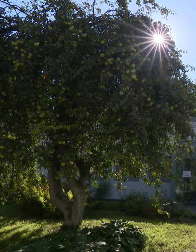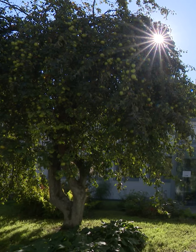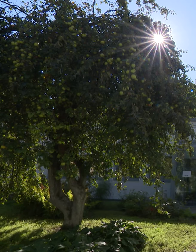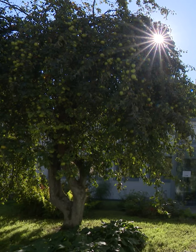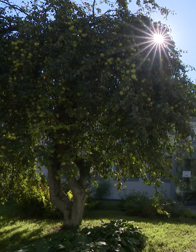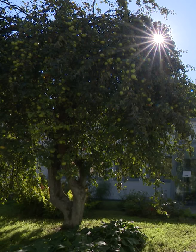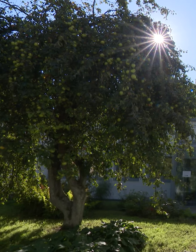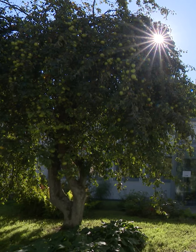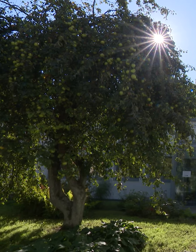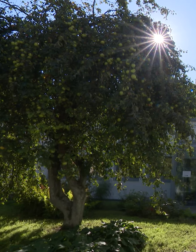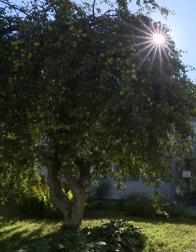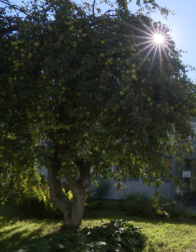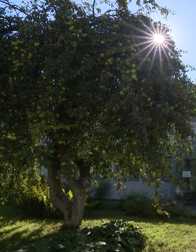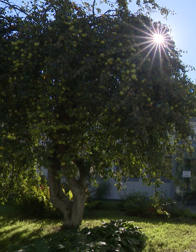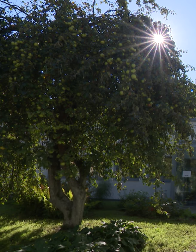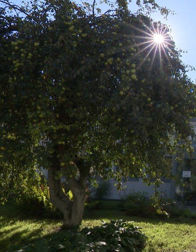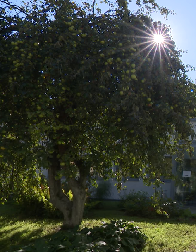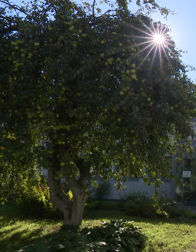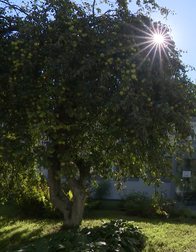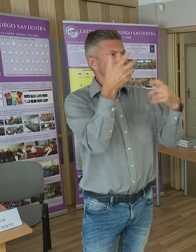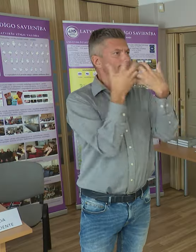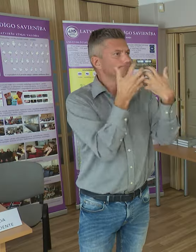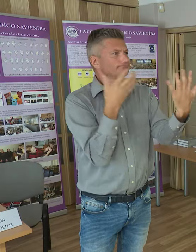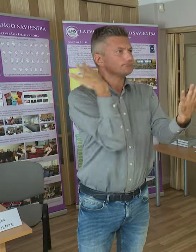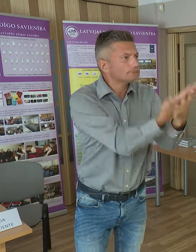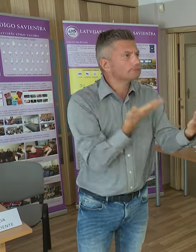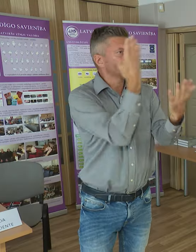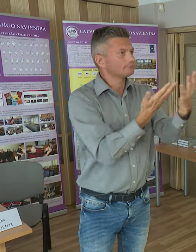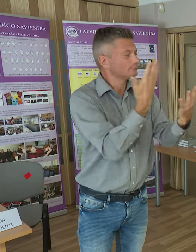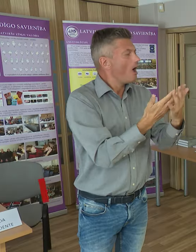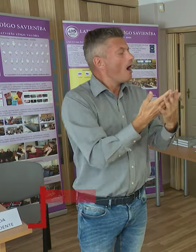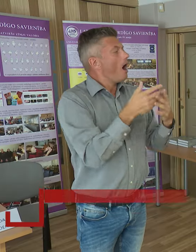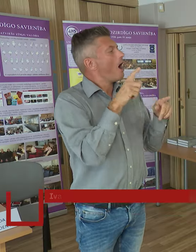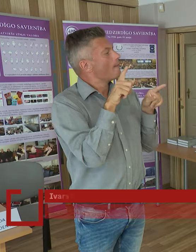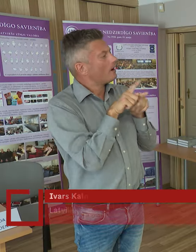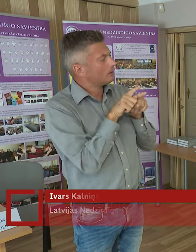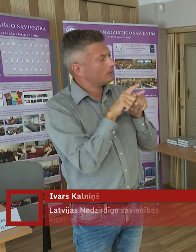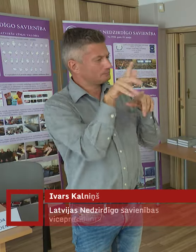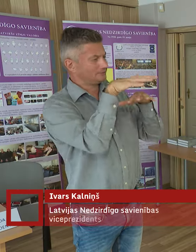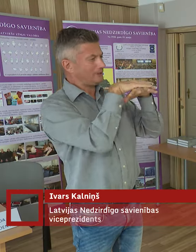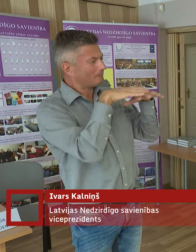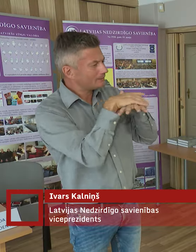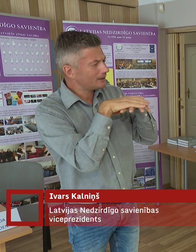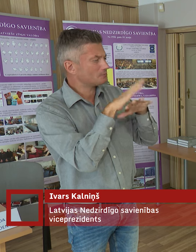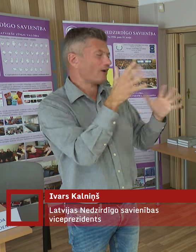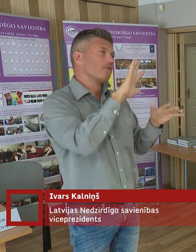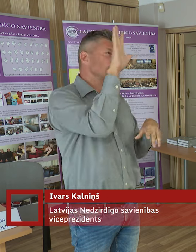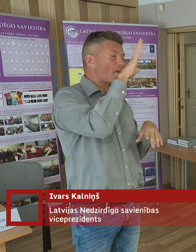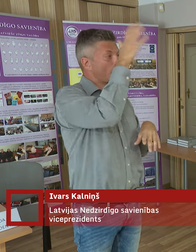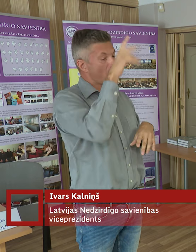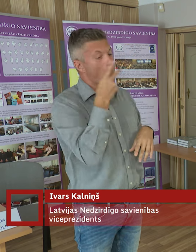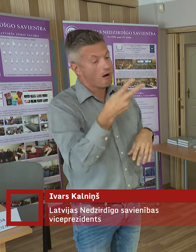ka viņi iespējas piedalīties demokrātiskos procesos ir ierobežotas. Jūt, ka es nevaru cīnīties kaut ko piedāvāt, kā arī